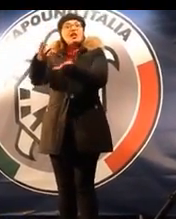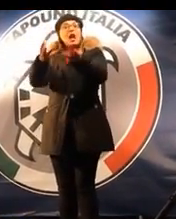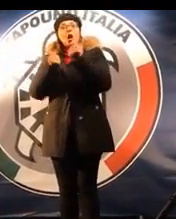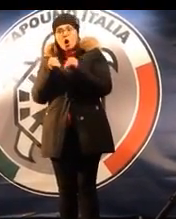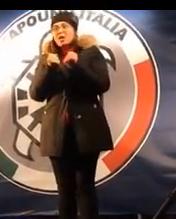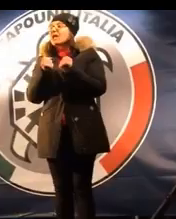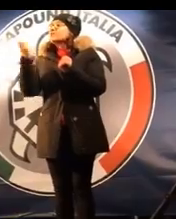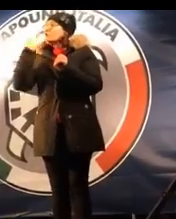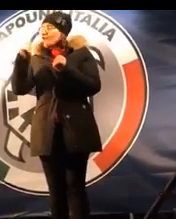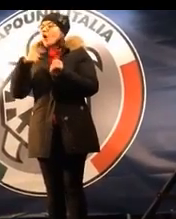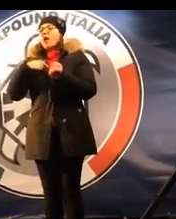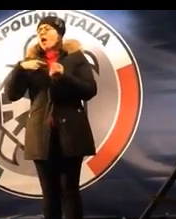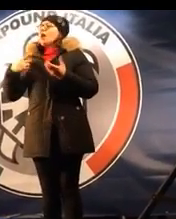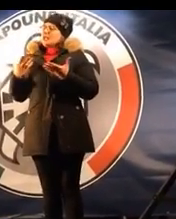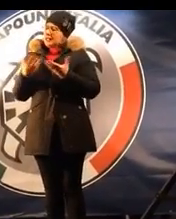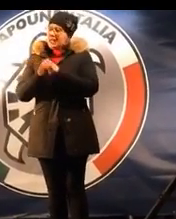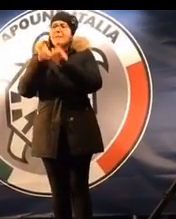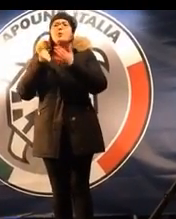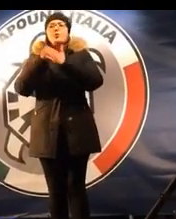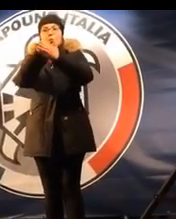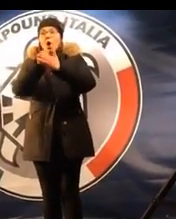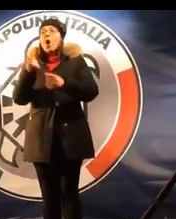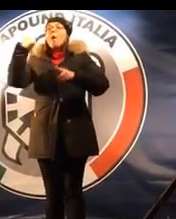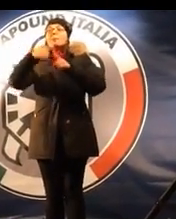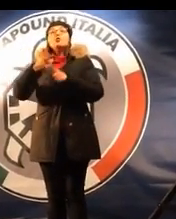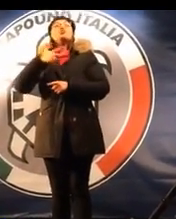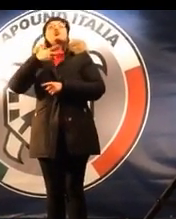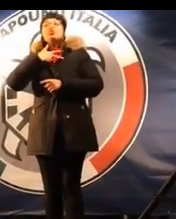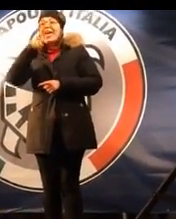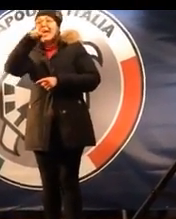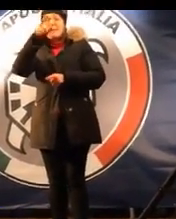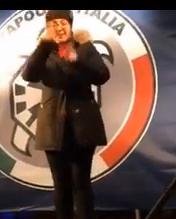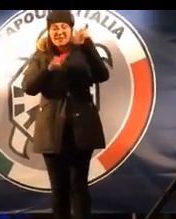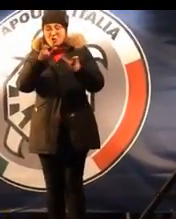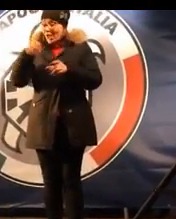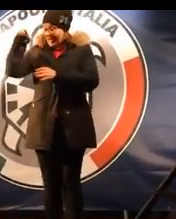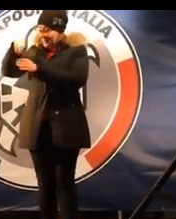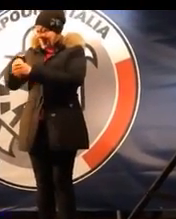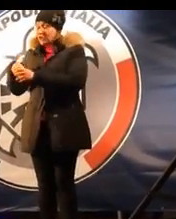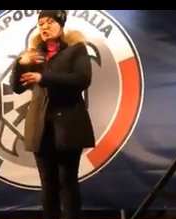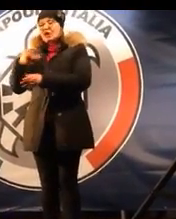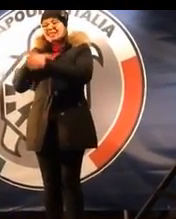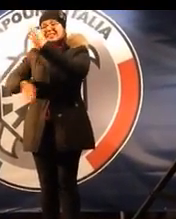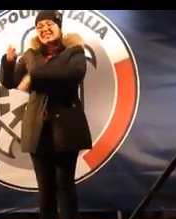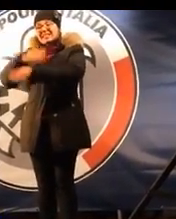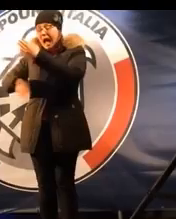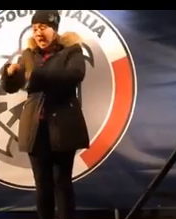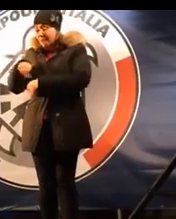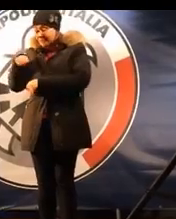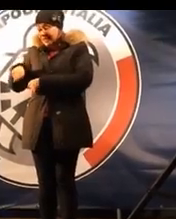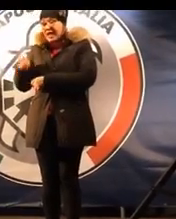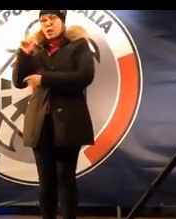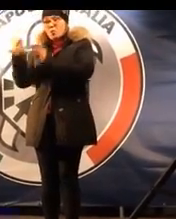disabile a carico vengono buttate in mezzo alla strada da Virginia Raggi per far spazio a qualcun altro.